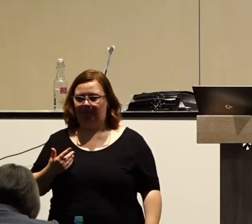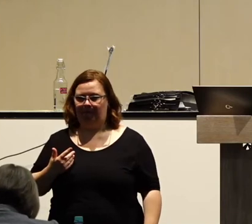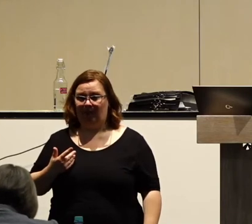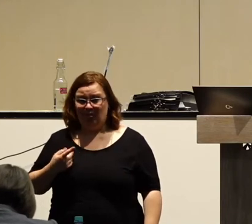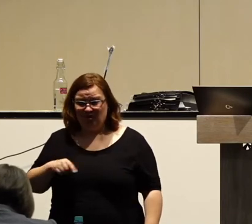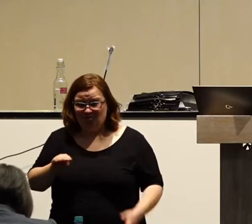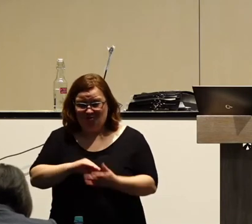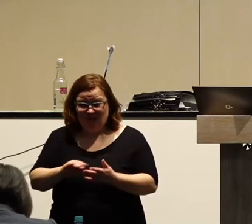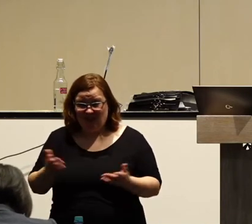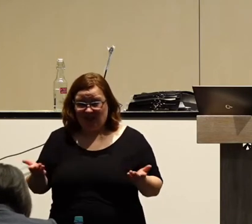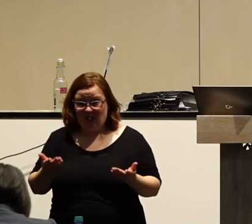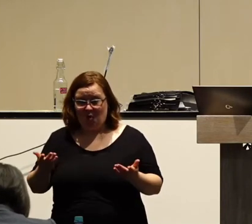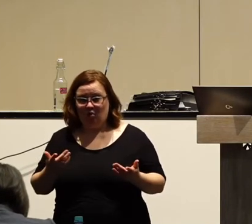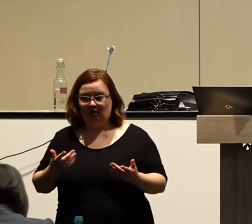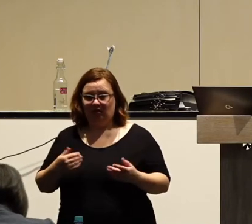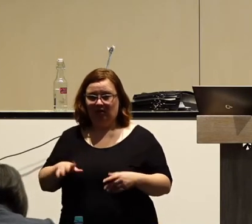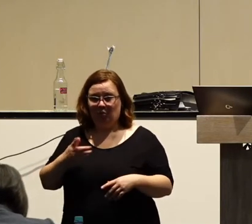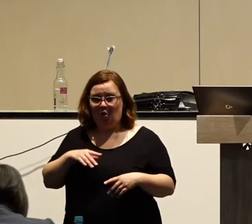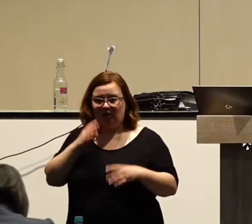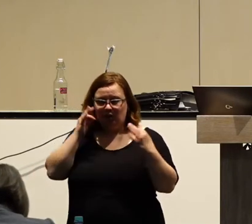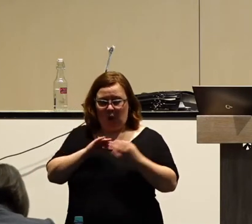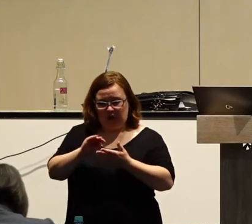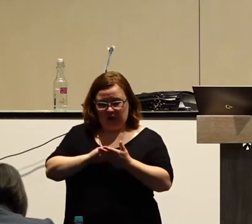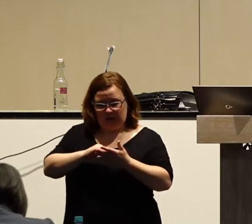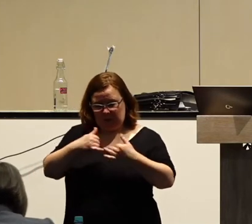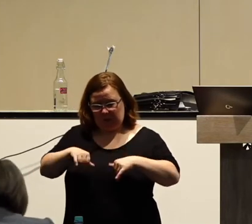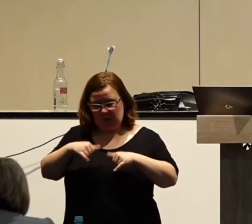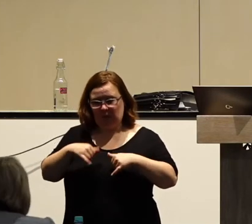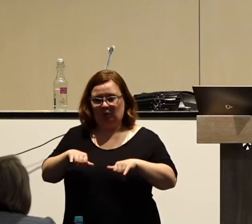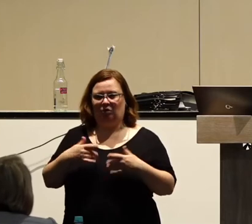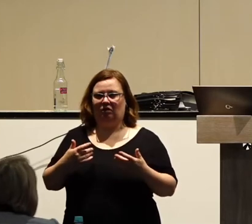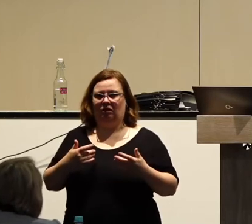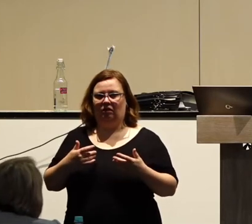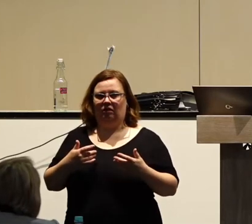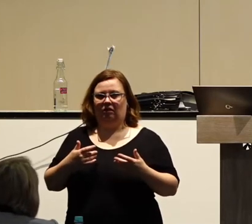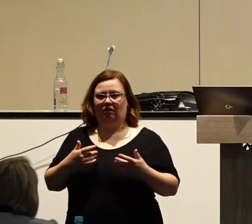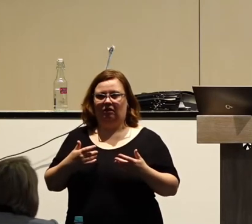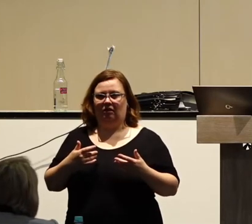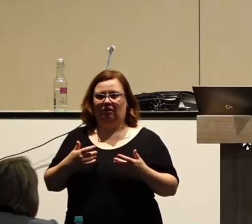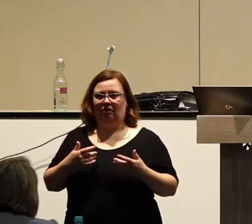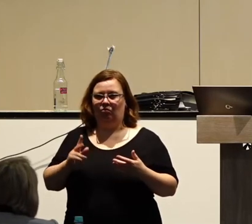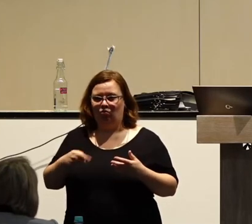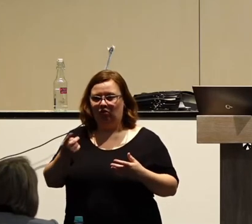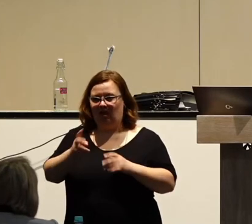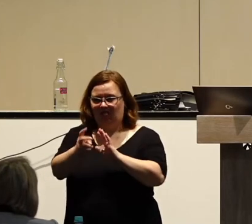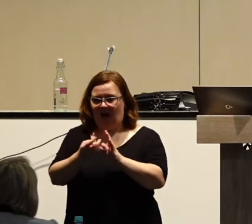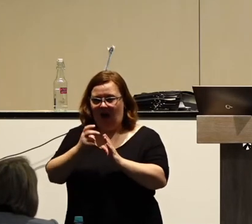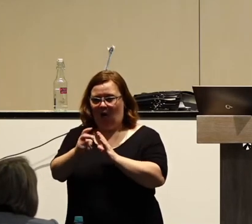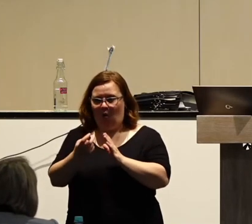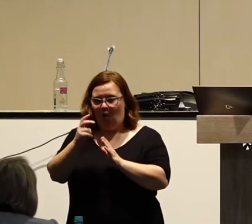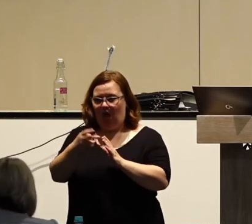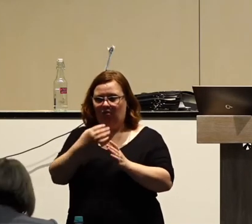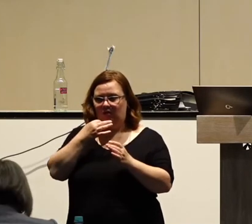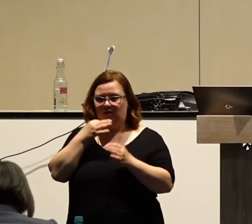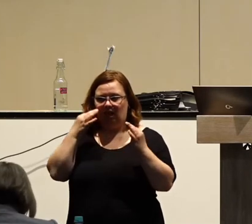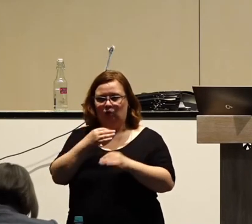jetzt los ist. Der Lehrer schreibt seine Zeugnisse, steht unter Druck, muss nachholen, was alles so an